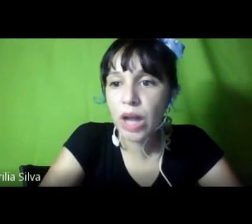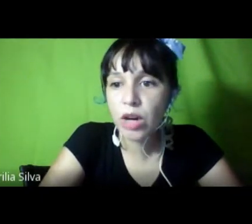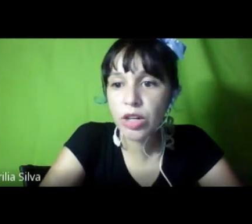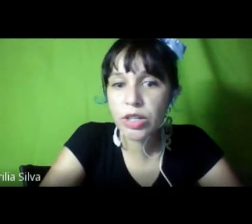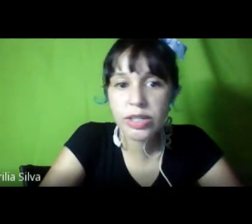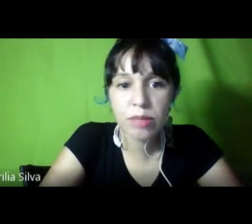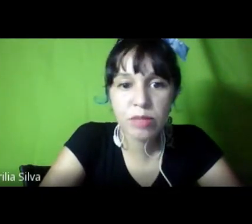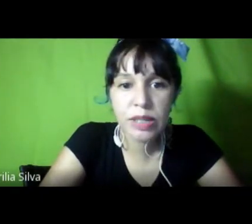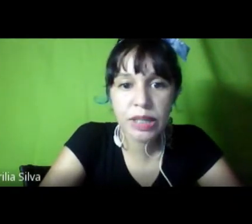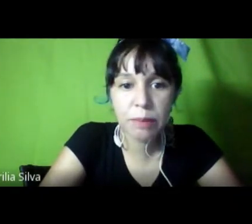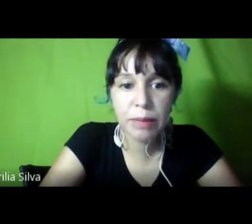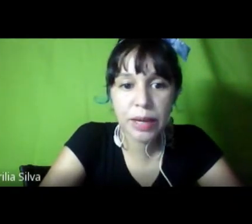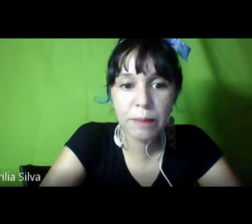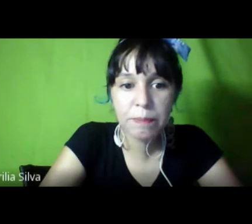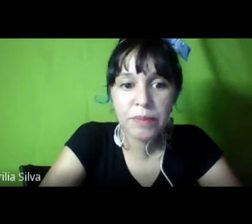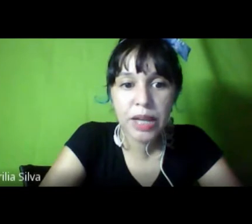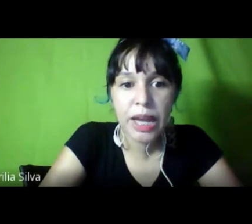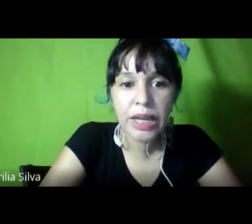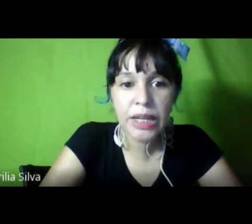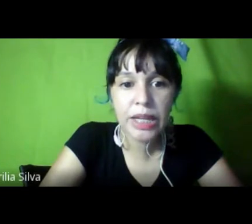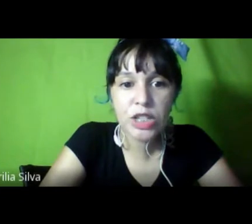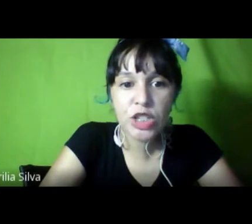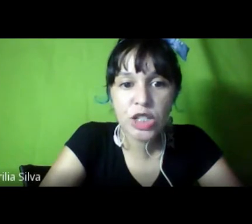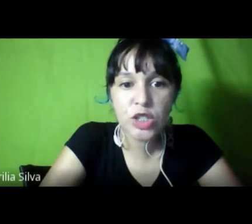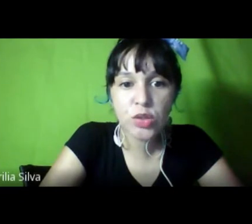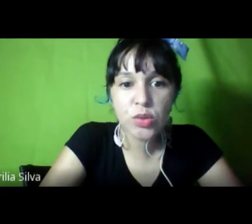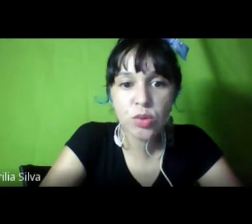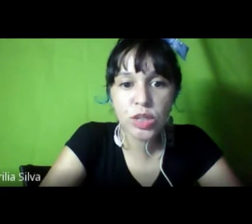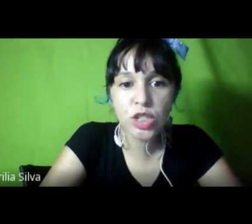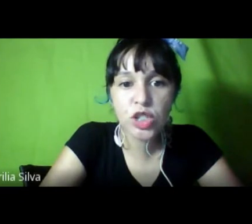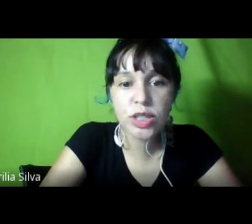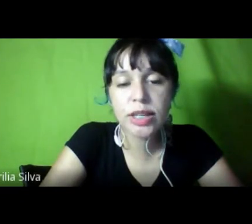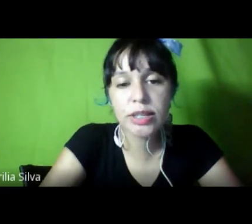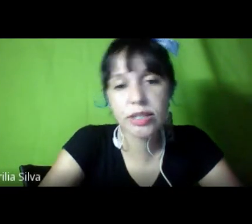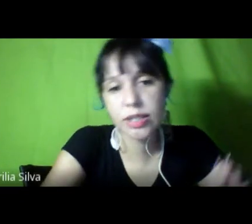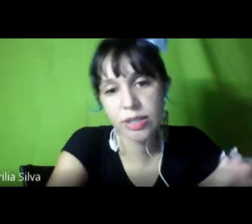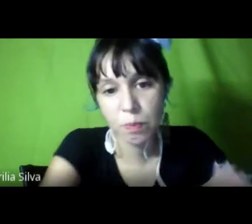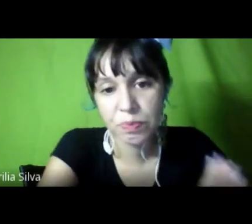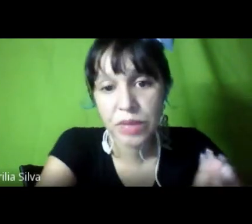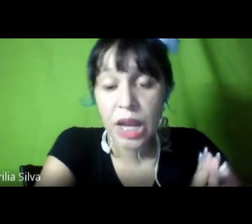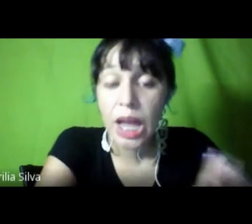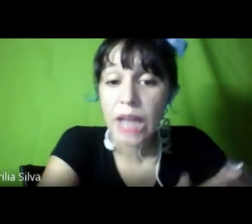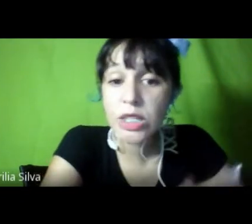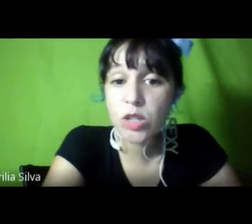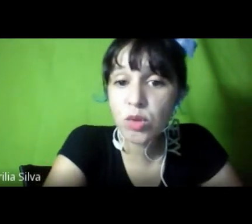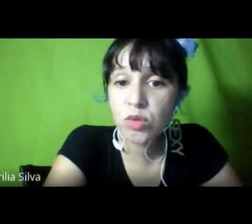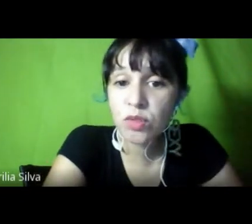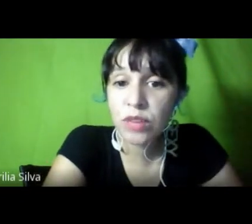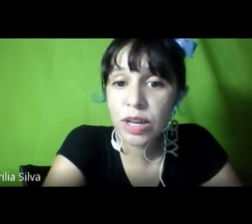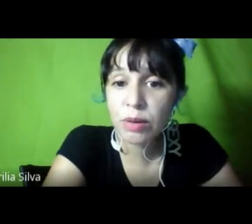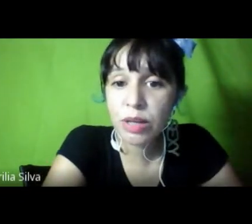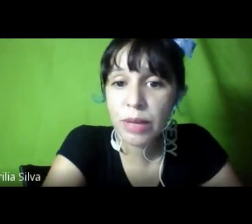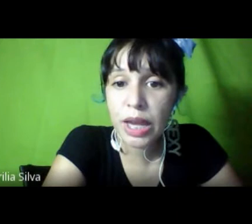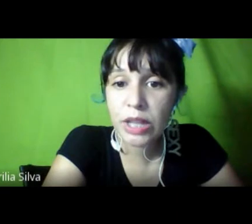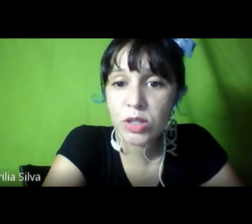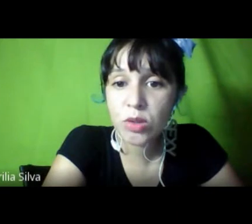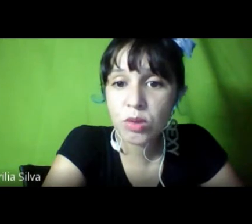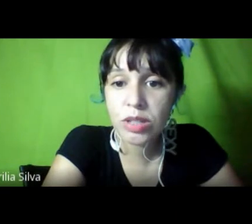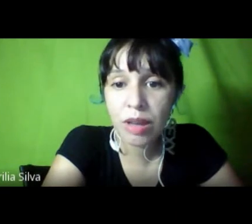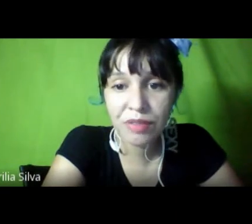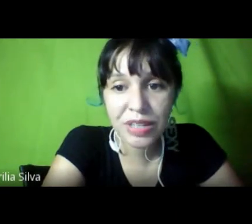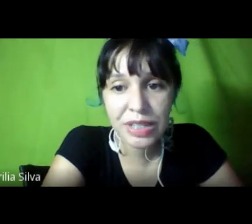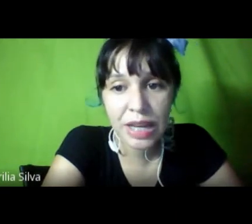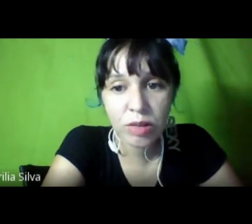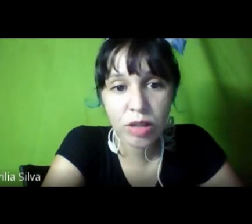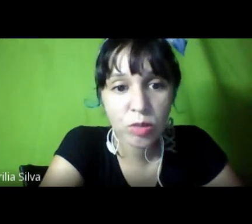Bom, agora nós temos aqui também identidades surdas de transição. Esses surdos viveram em ambientes onde